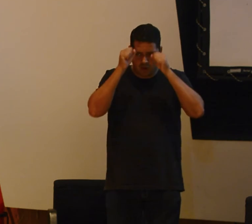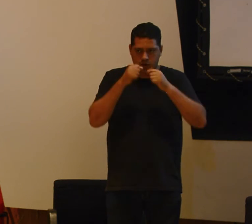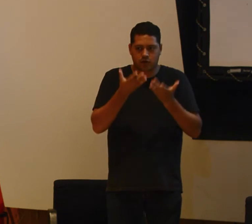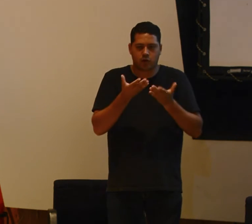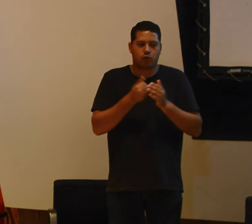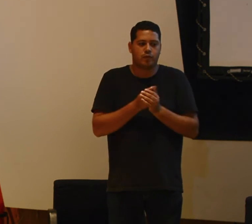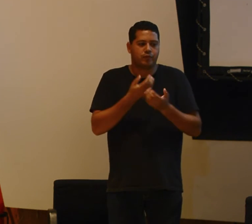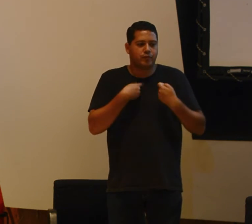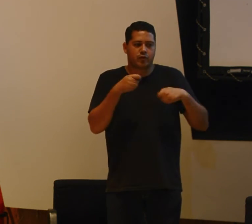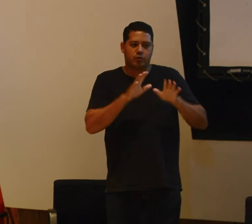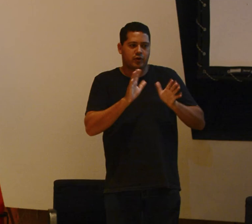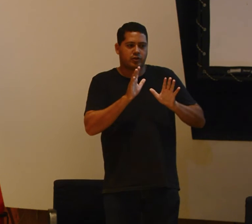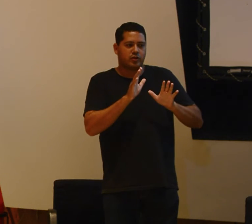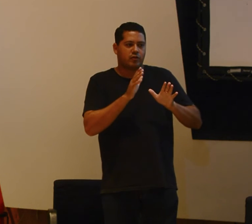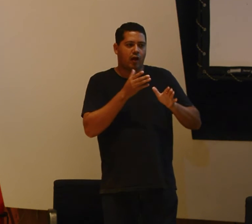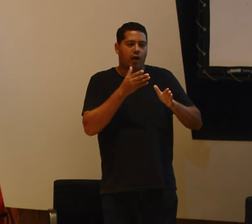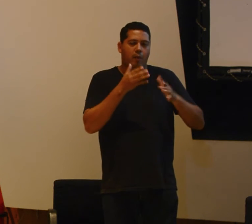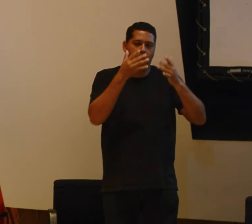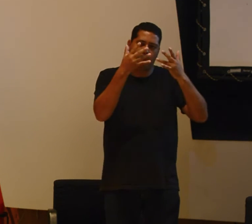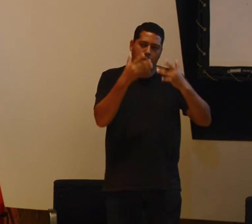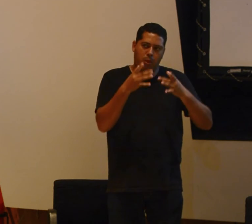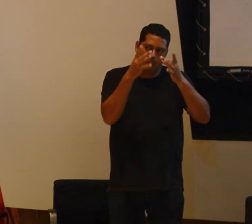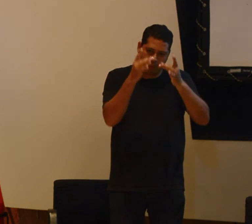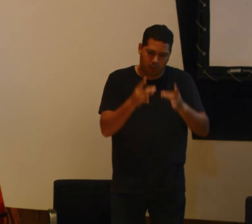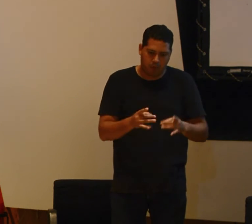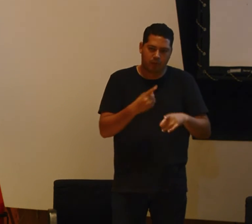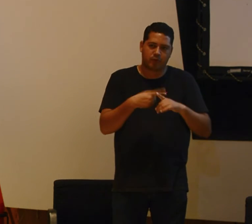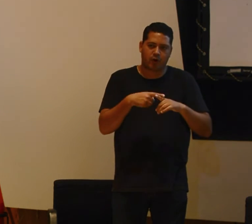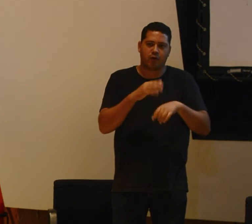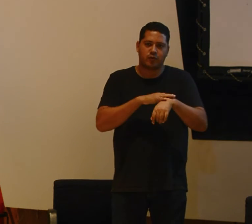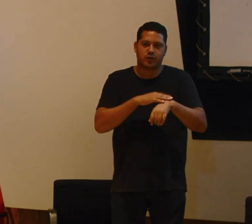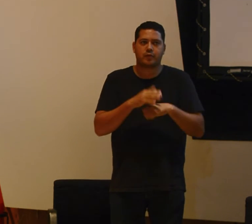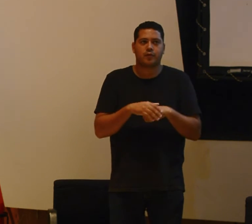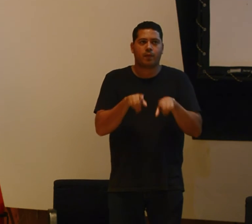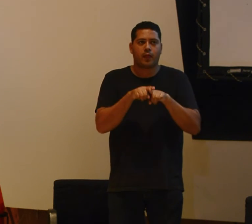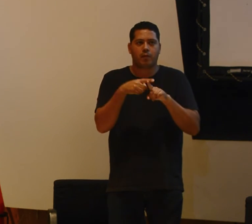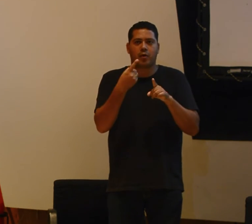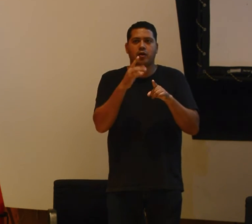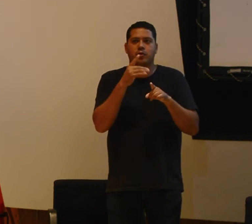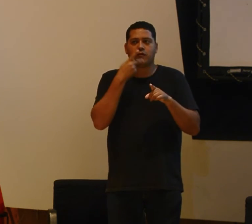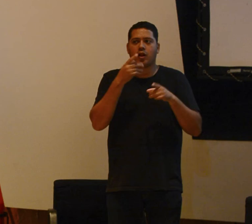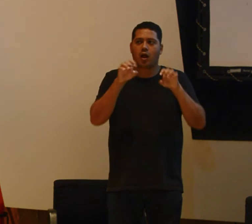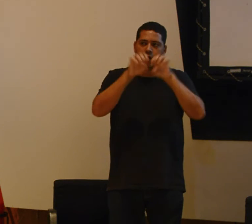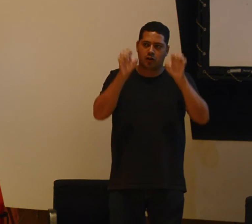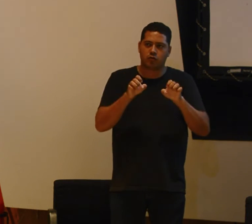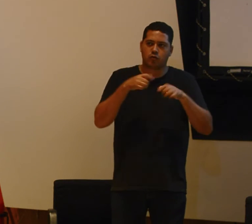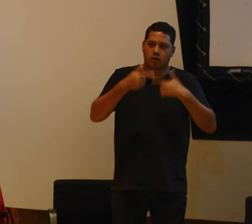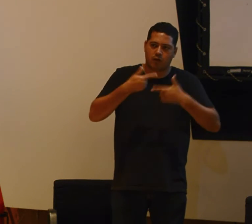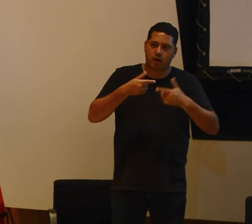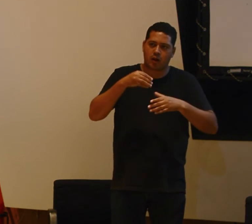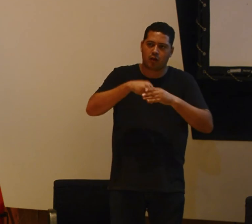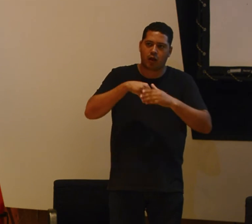ficar adentrando aqui também por conta do tempo, mas só para falar que a questão da estrutura que é trabalhada dentro do ambiente